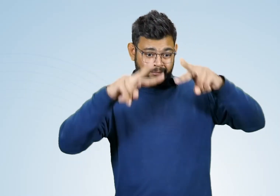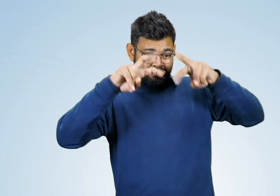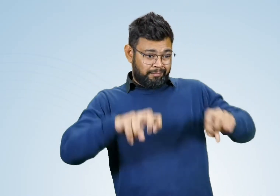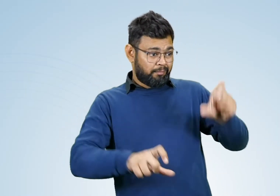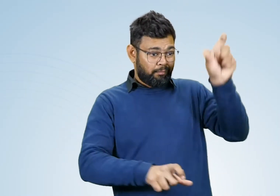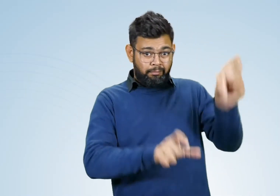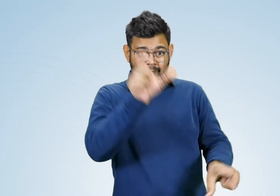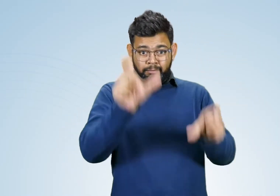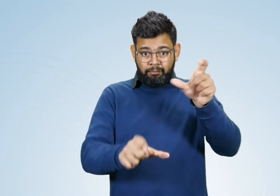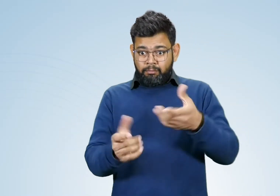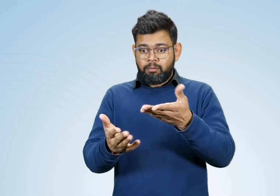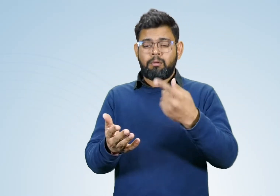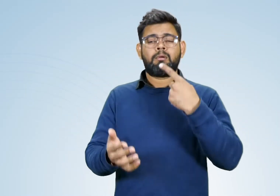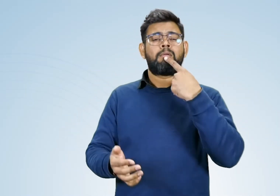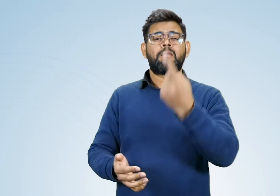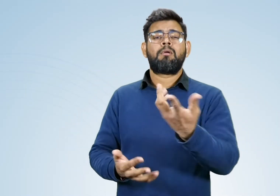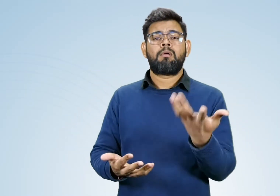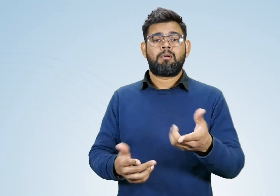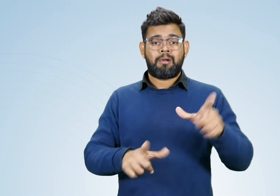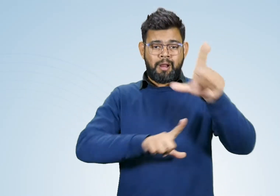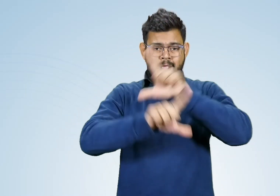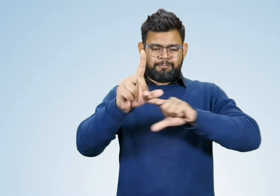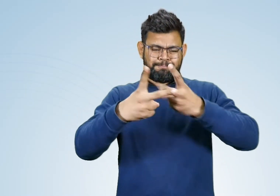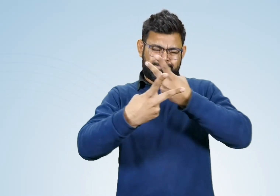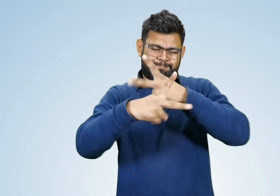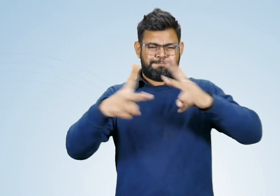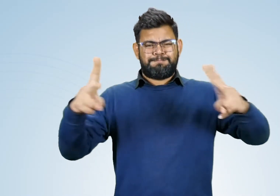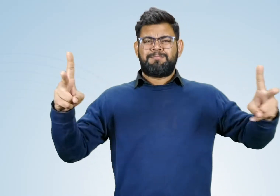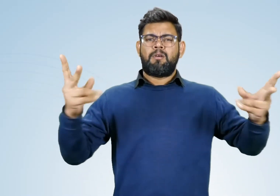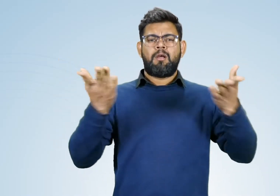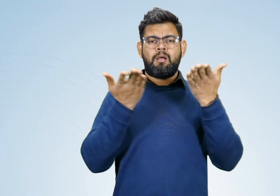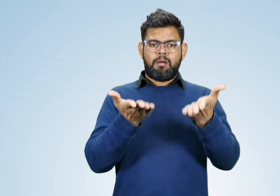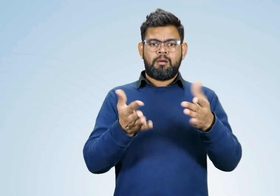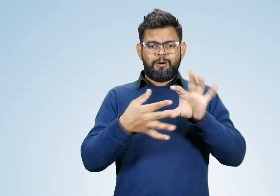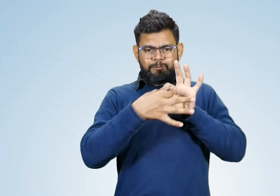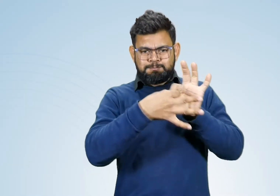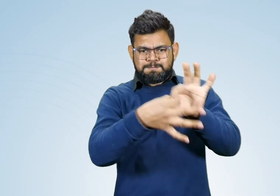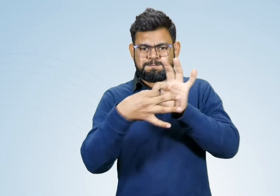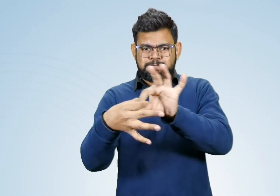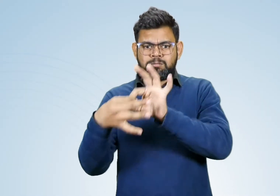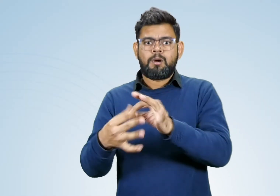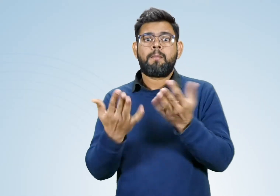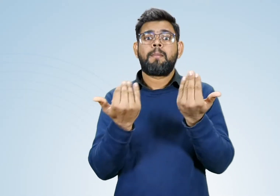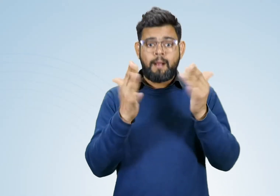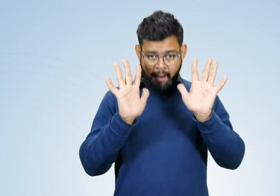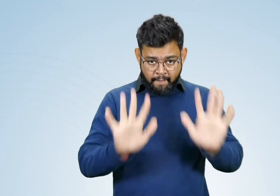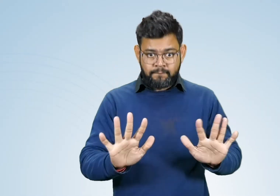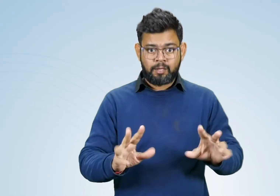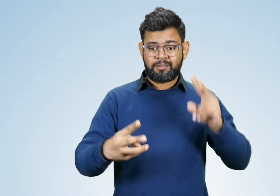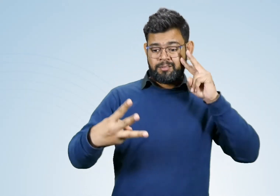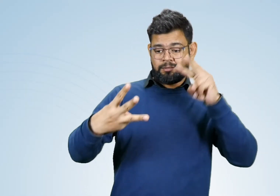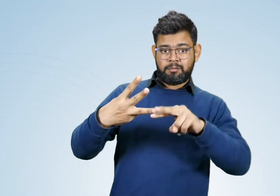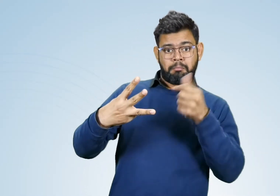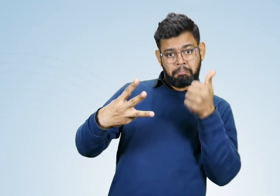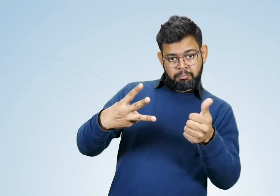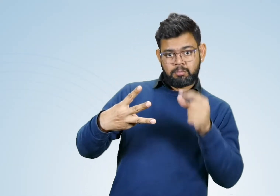को विस्तार से बताया है। बहुत सारे शोधकर्ताओं ने बताया है कि अलग अलग भाषा आपस में संबंधित हो सकती